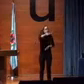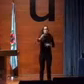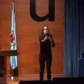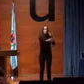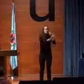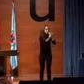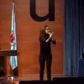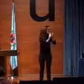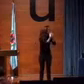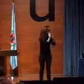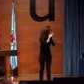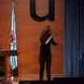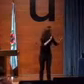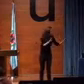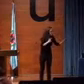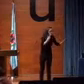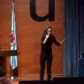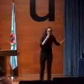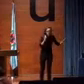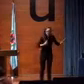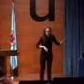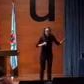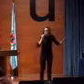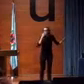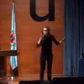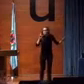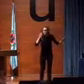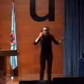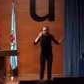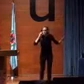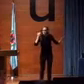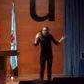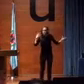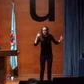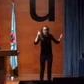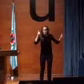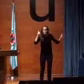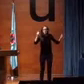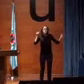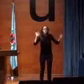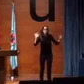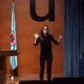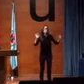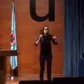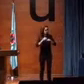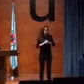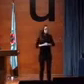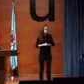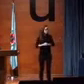No sé si a lo mejor ahora... Yo creo que sí.